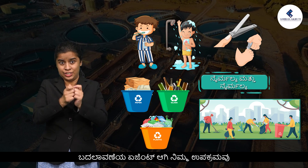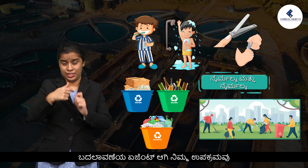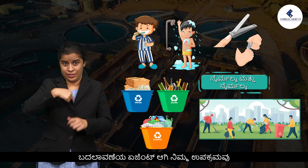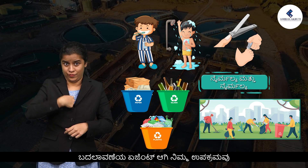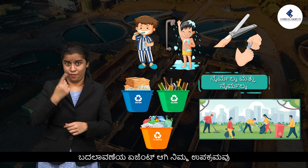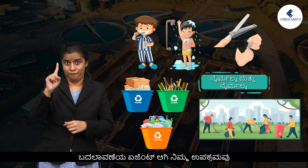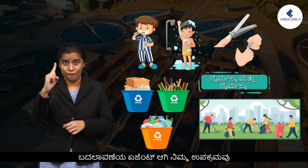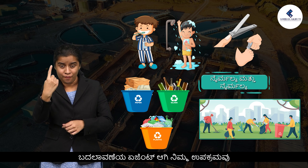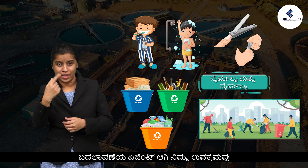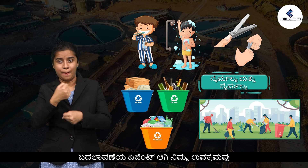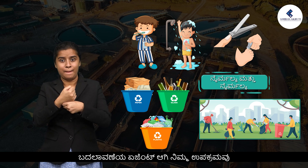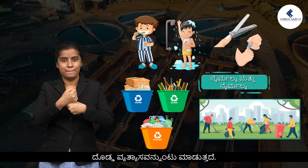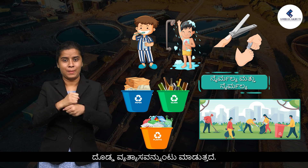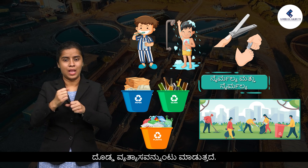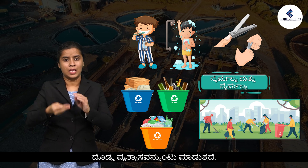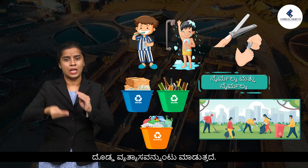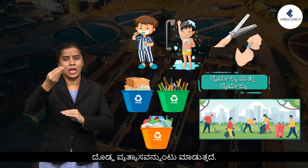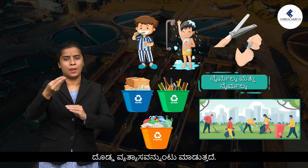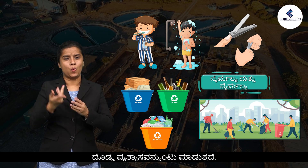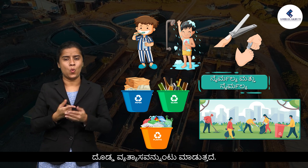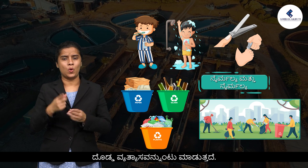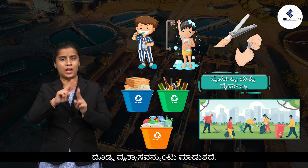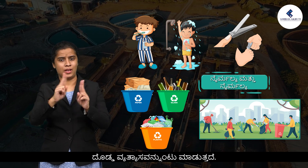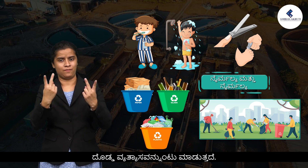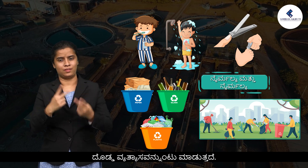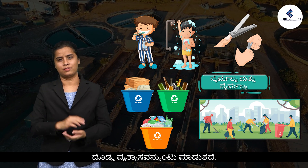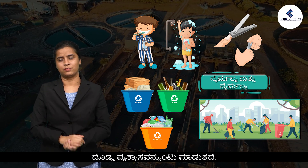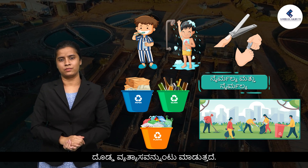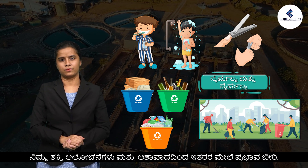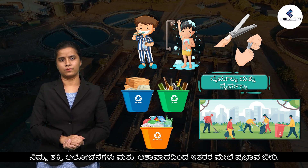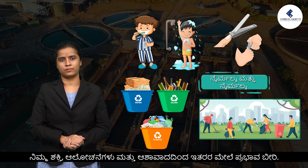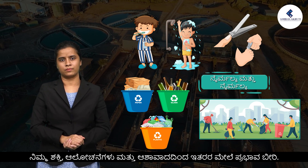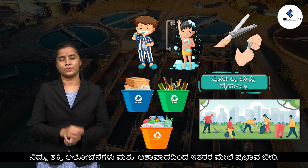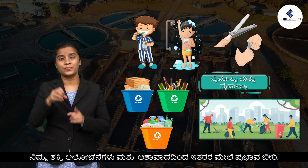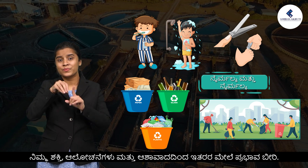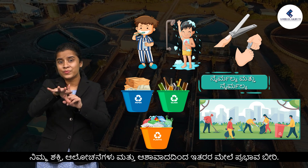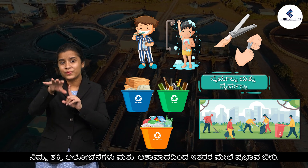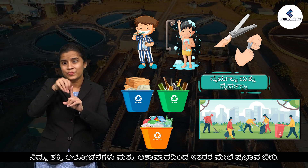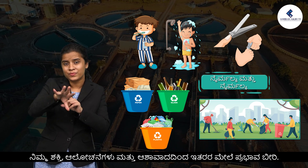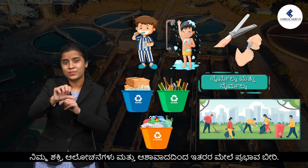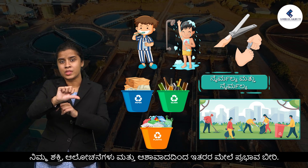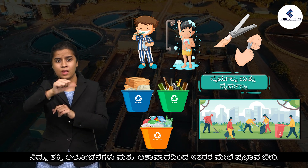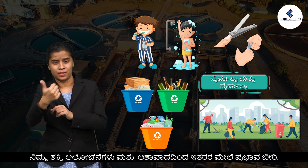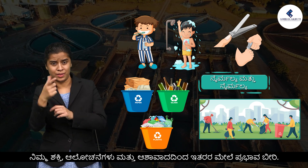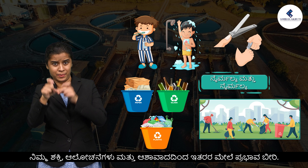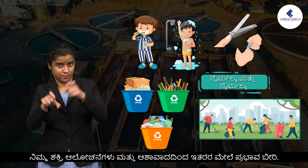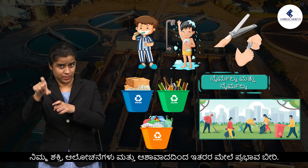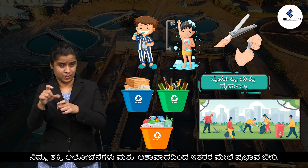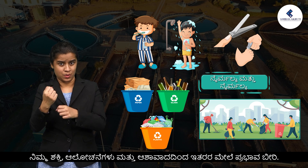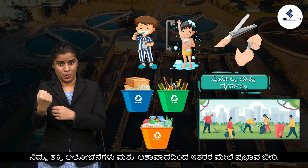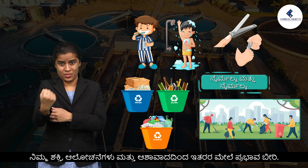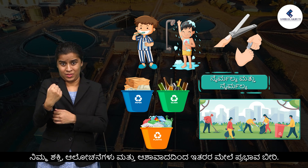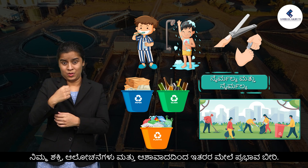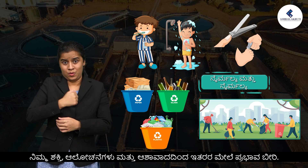ಆಗಿ ನಿಮ್ಮ ಉಪಕ್ರಮವು ದೊಡ್ಡ ವ್ಯತ್ಯಾಸವನ್ನುಂಟು ಮಾಡುತ್ತದೆ. ನಿಮ್ಮ ಶಕ್ತಿ, ಆಲೋಚನೆಗಳು